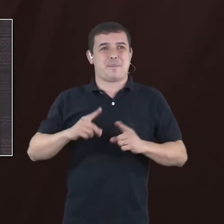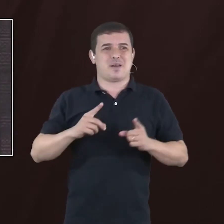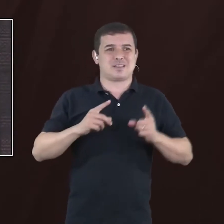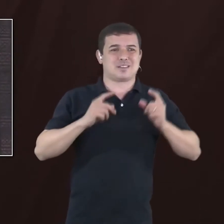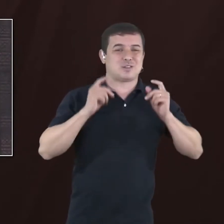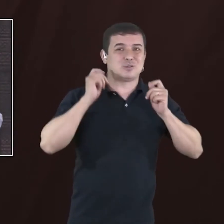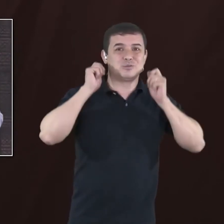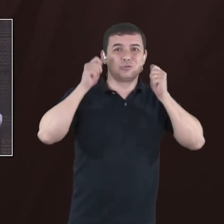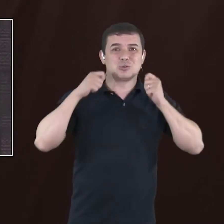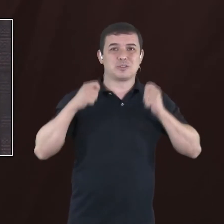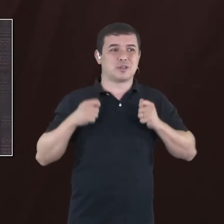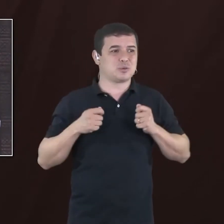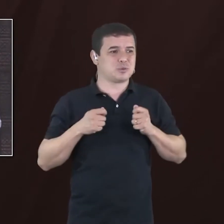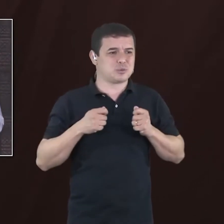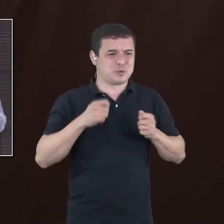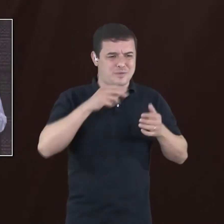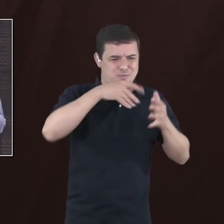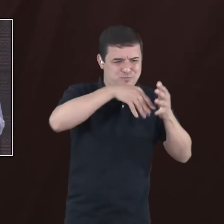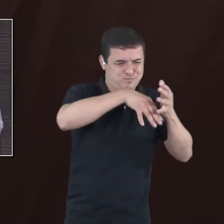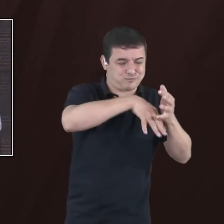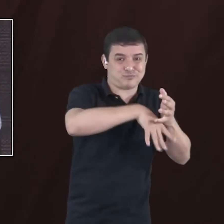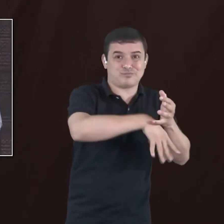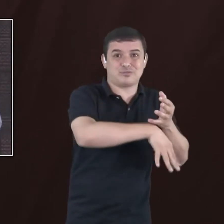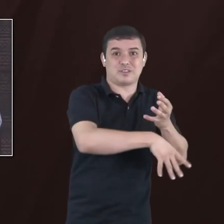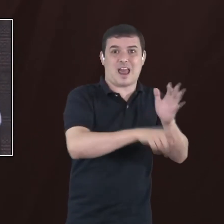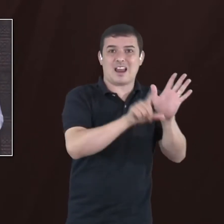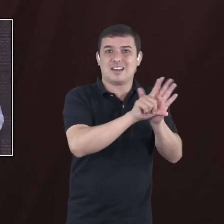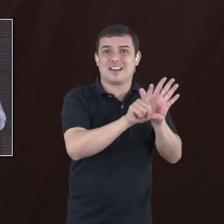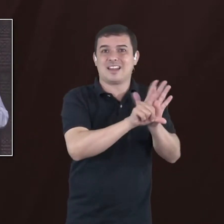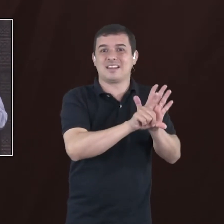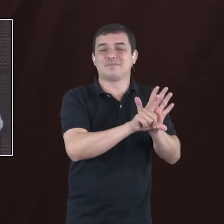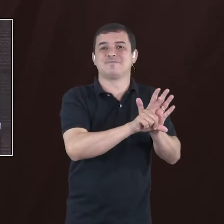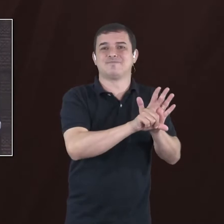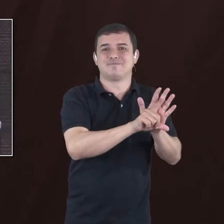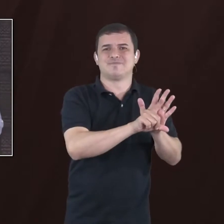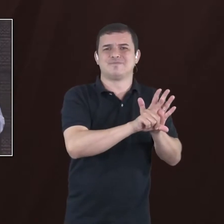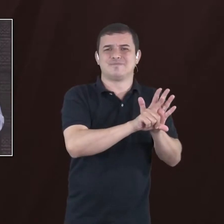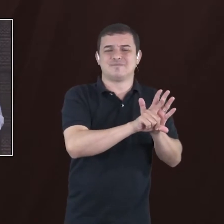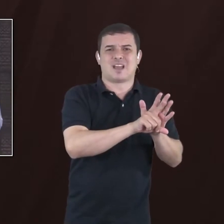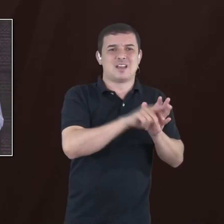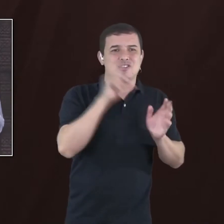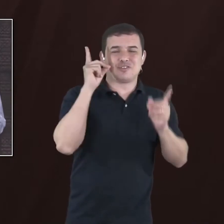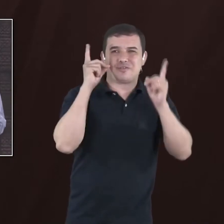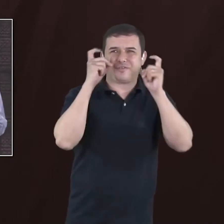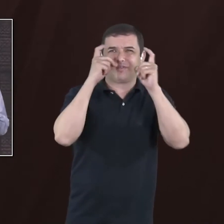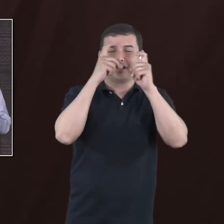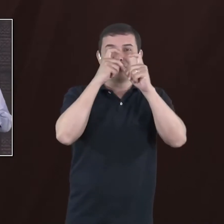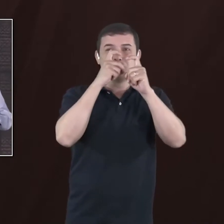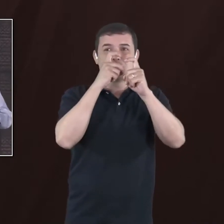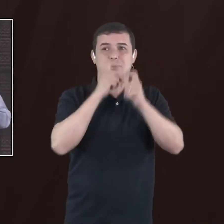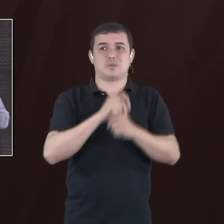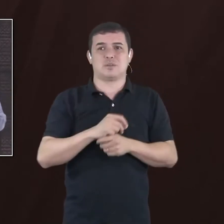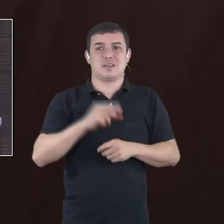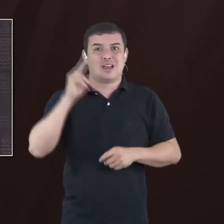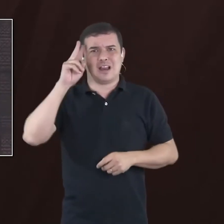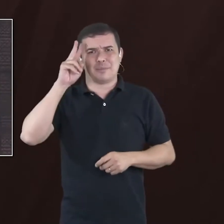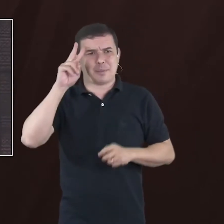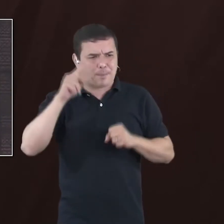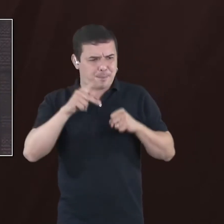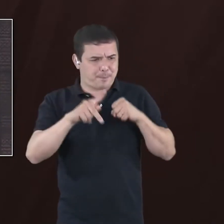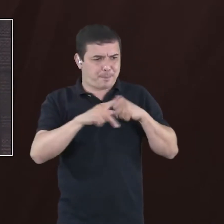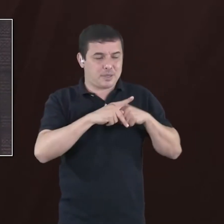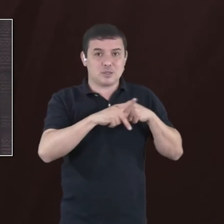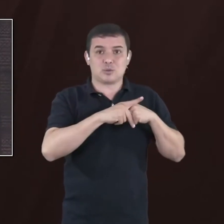pelo judaísmo, mesmo os crentes judeus. Até mesmo Pedro teve dificuldade de ir até a